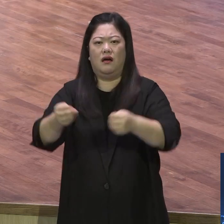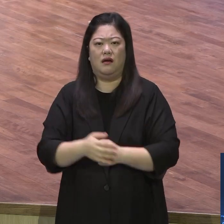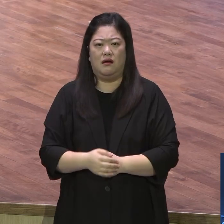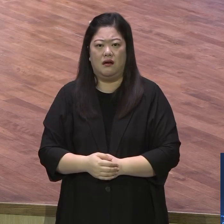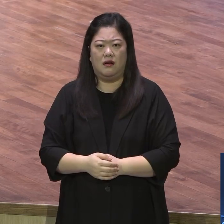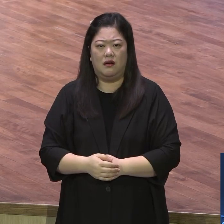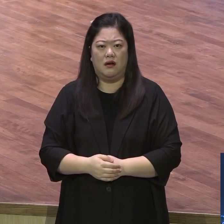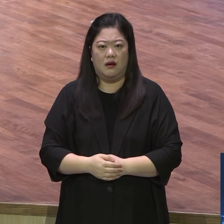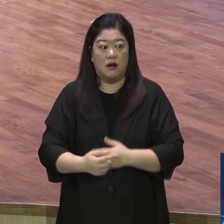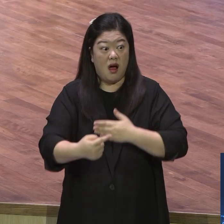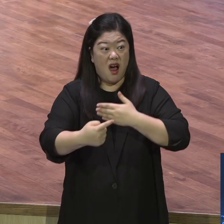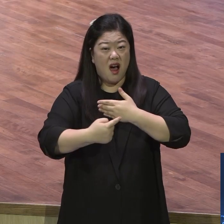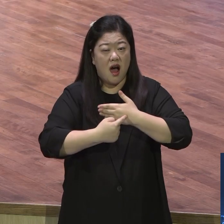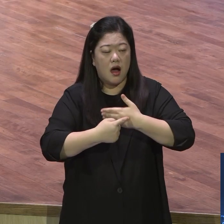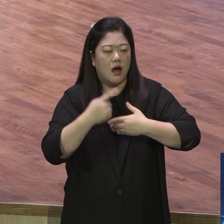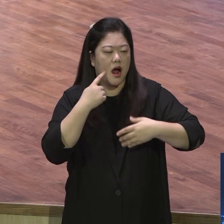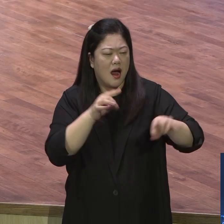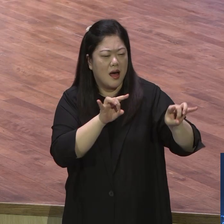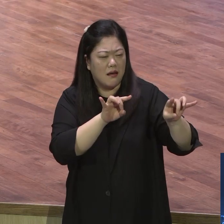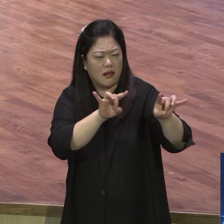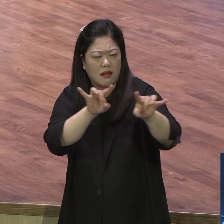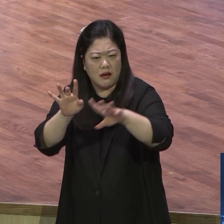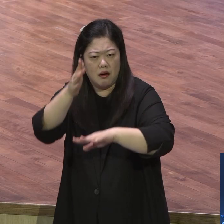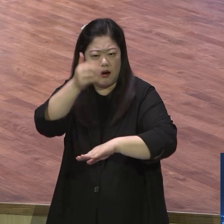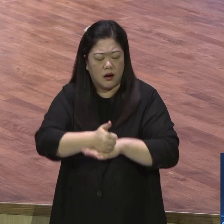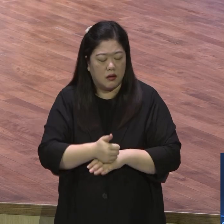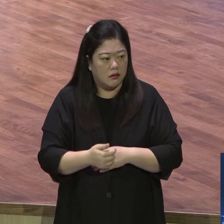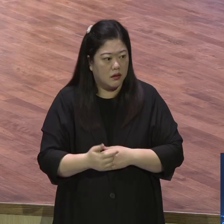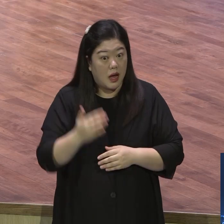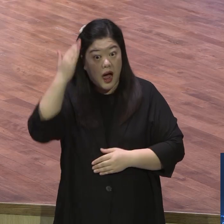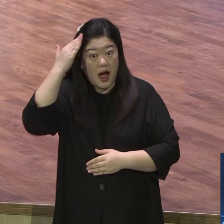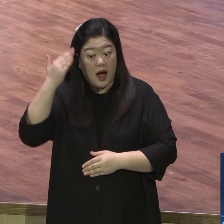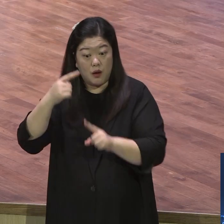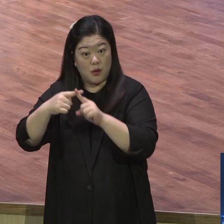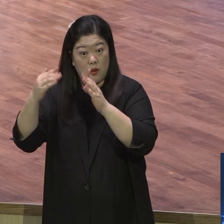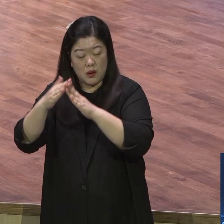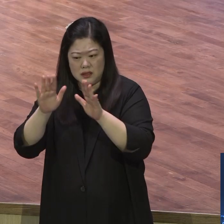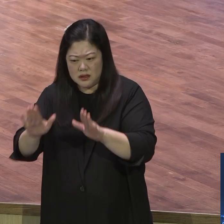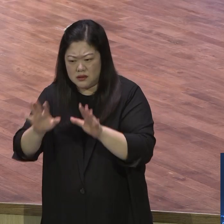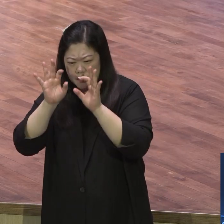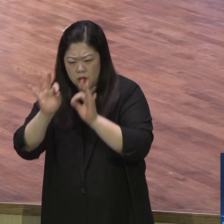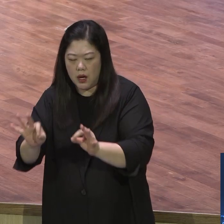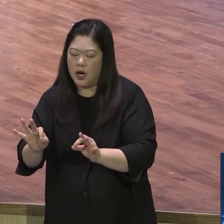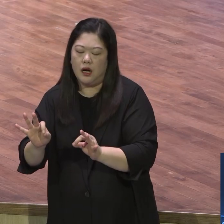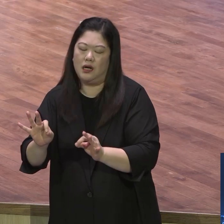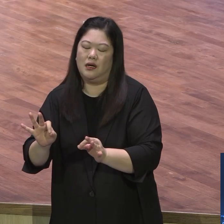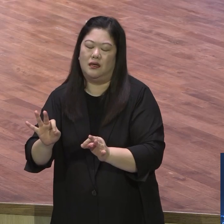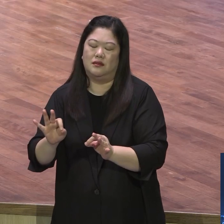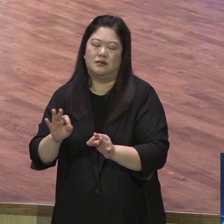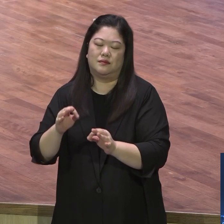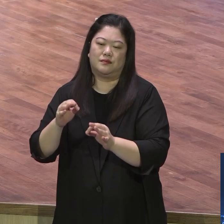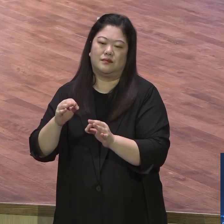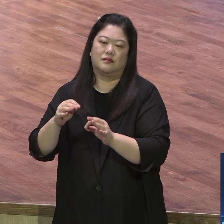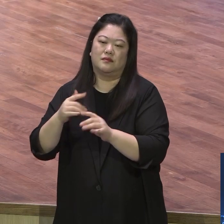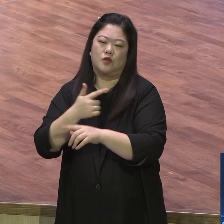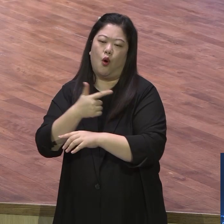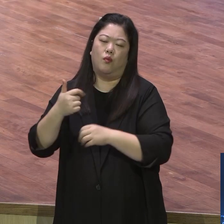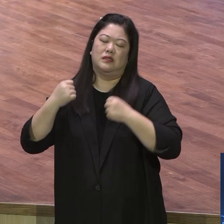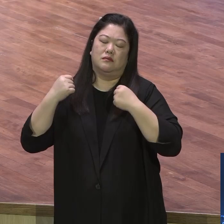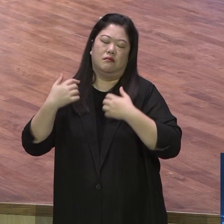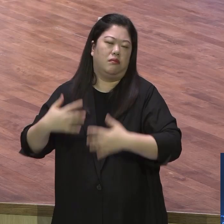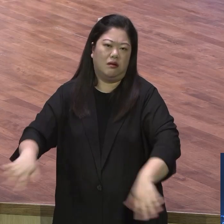가짜가 많으니까 이 한국 교회가 지금 이렇게 완전히 우리 장노님 기도하신 것처럼